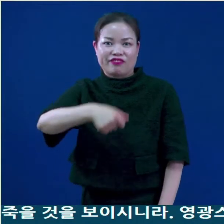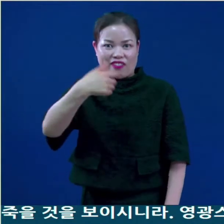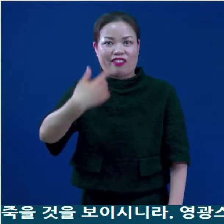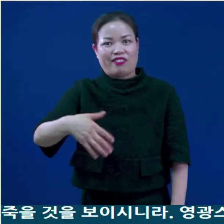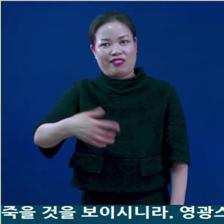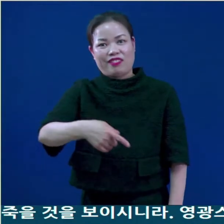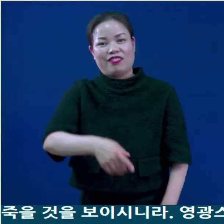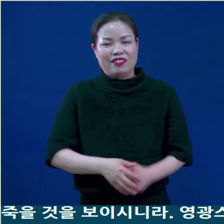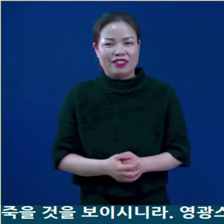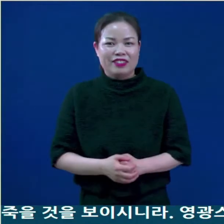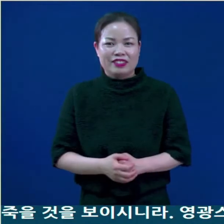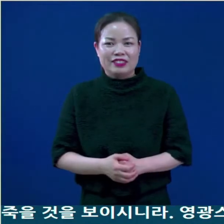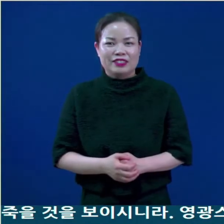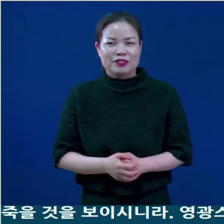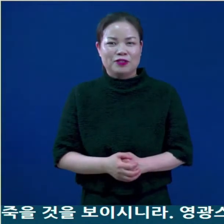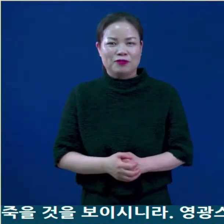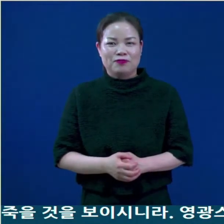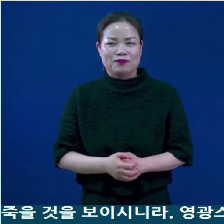대박이에요.